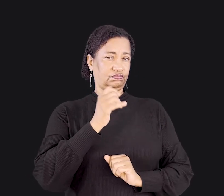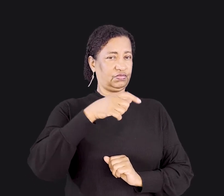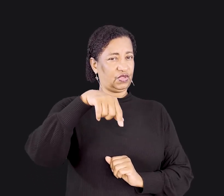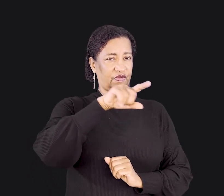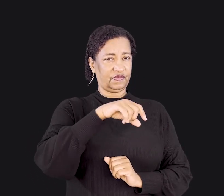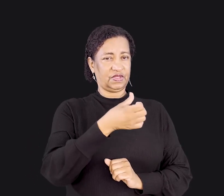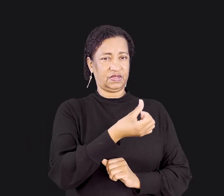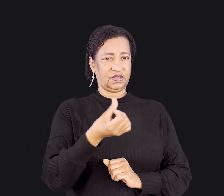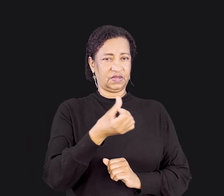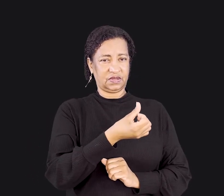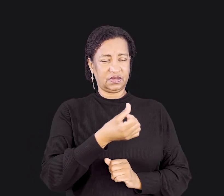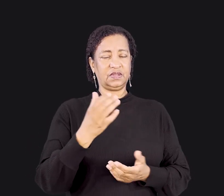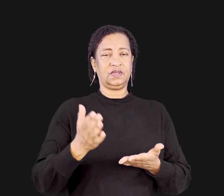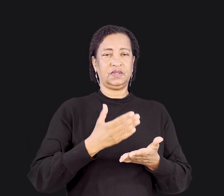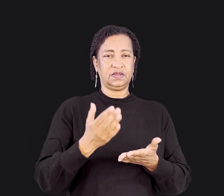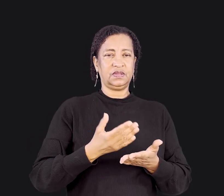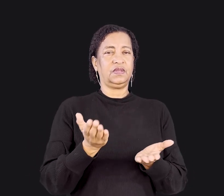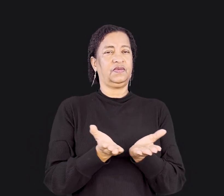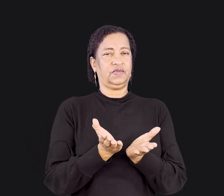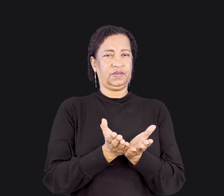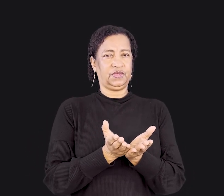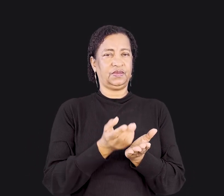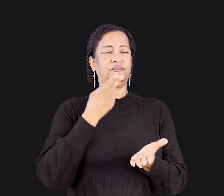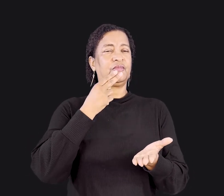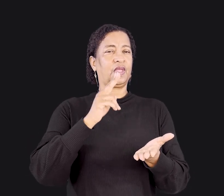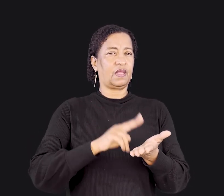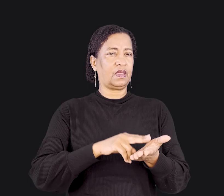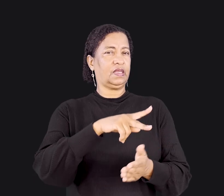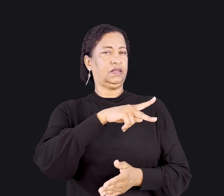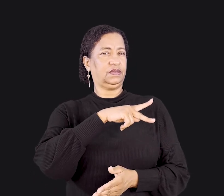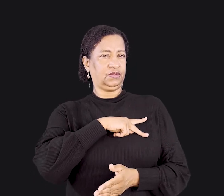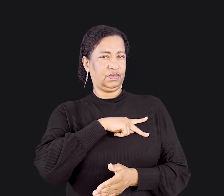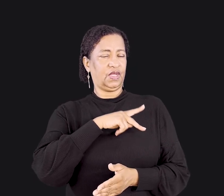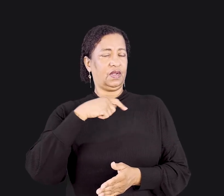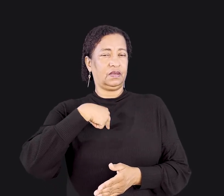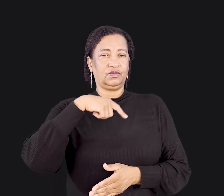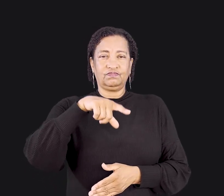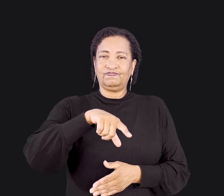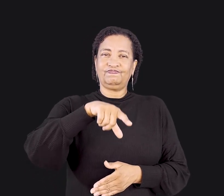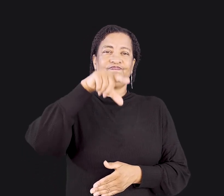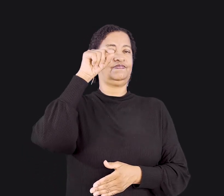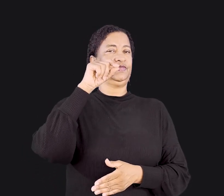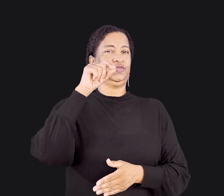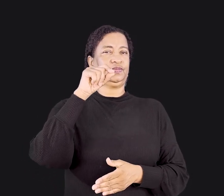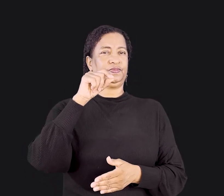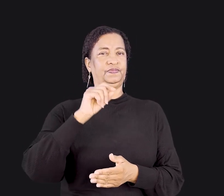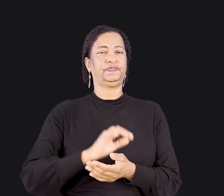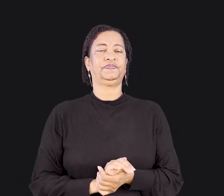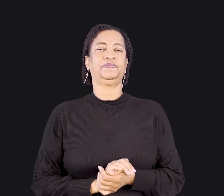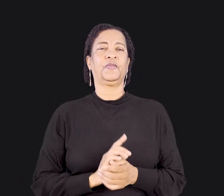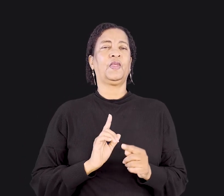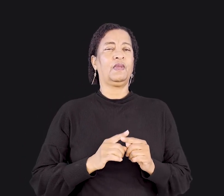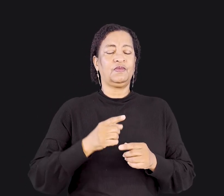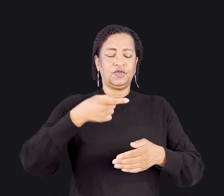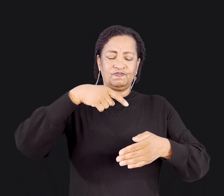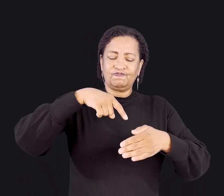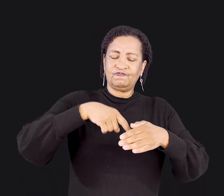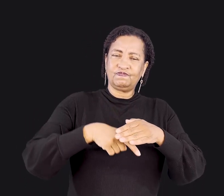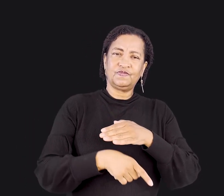Dos 66 livros da Bíblia, as cartas de Paulo são os meus preferidos livros. Elas são muito